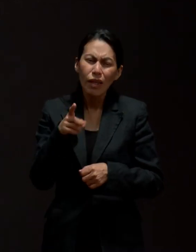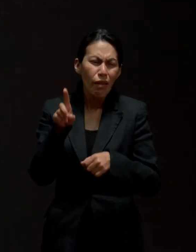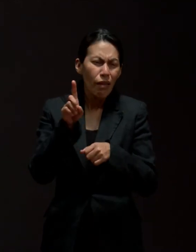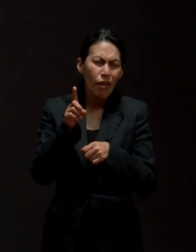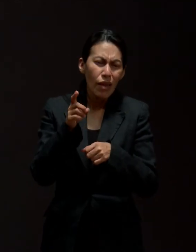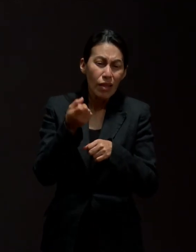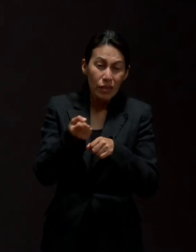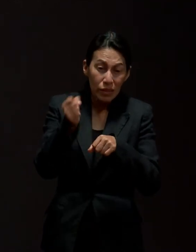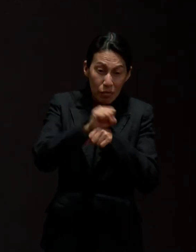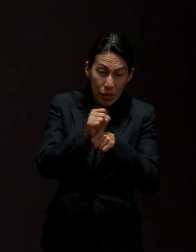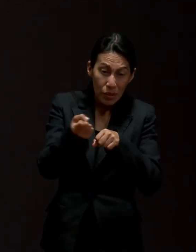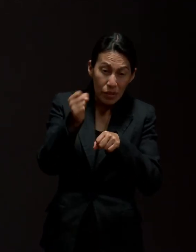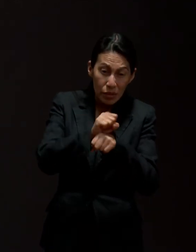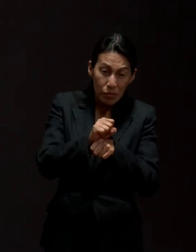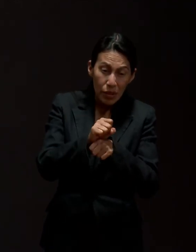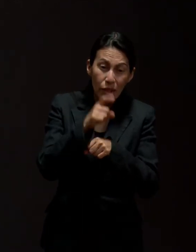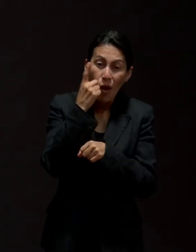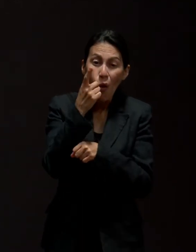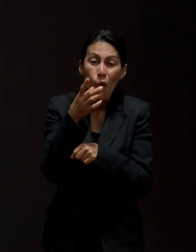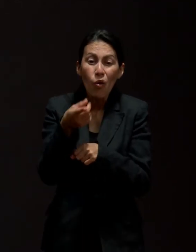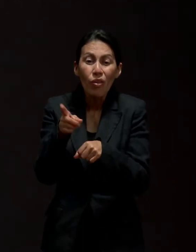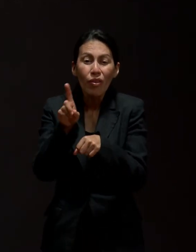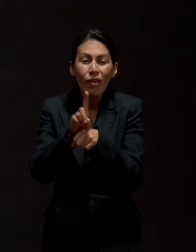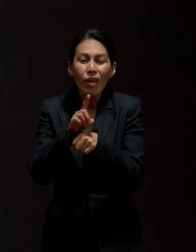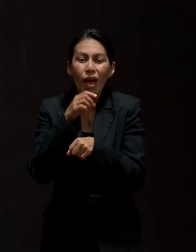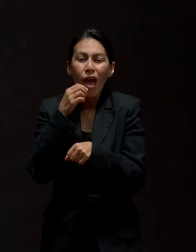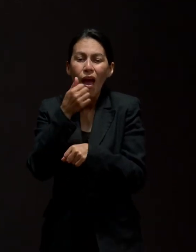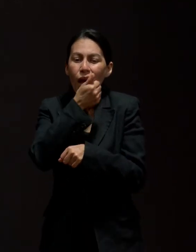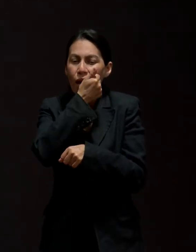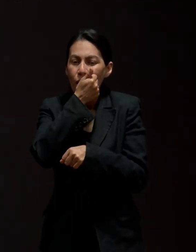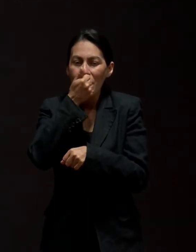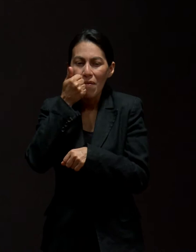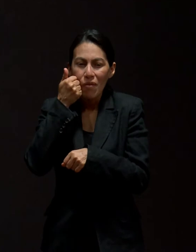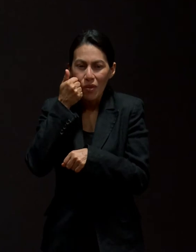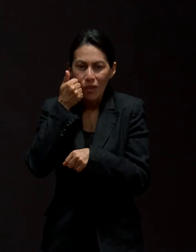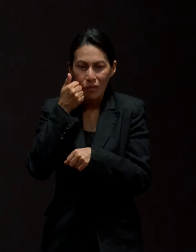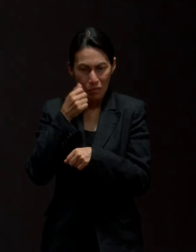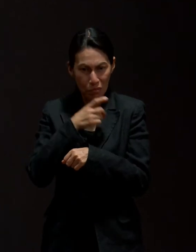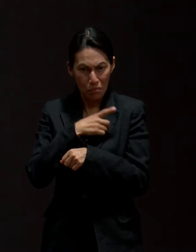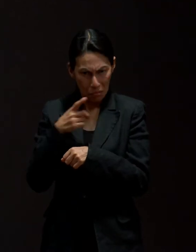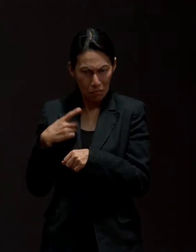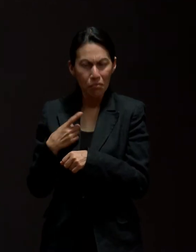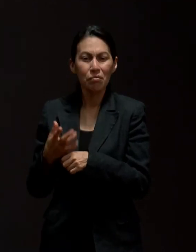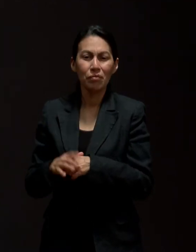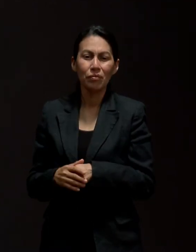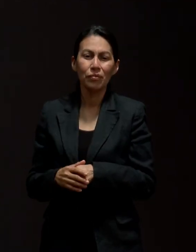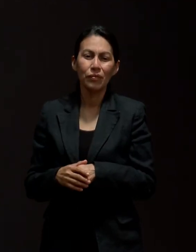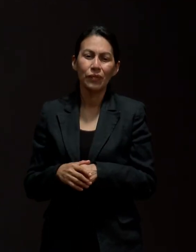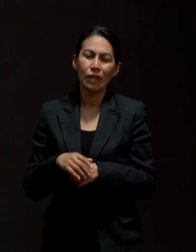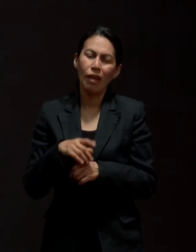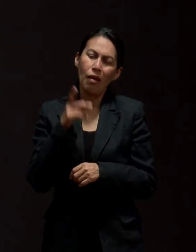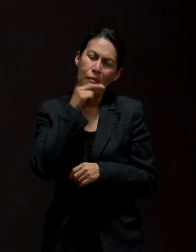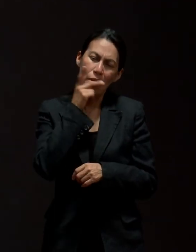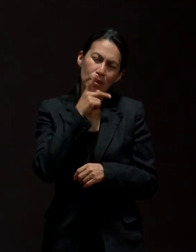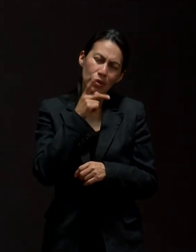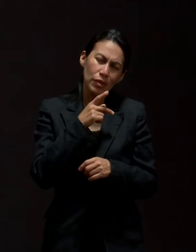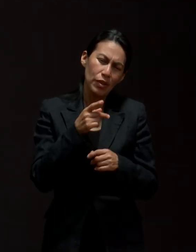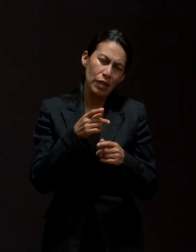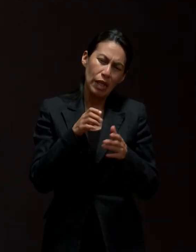dedicamos, aunque sea un día, para ayunar y orar. Y a mí me gustó mucho eso que aprendimos de él. Él nos